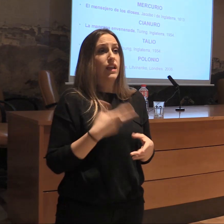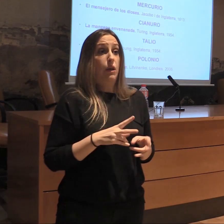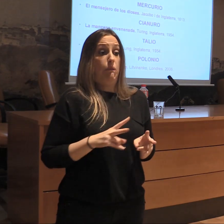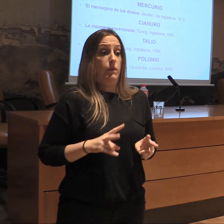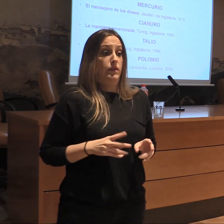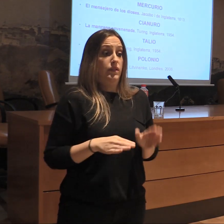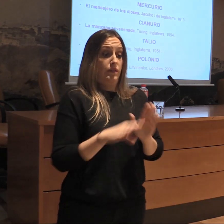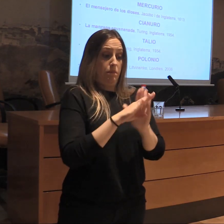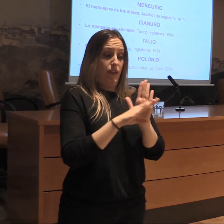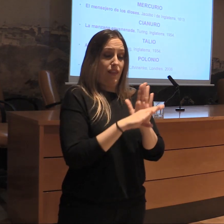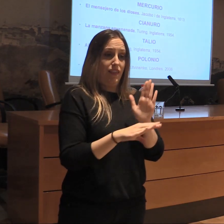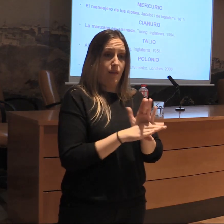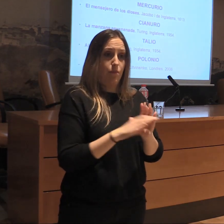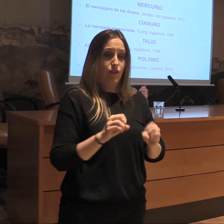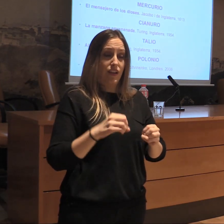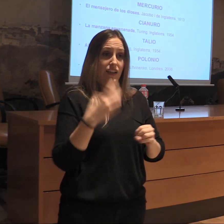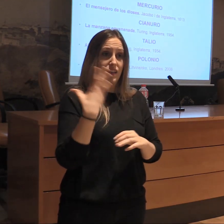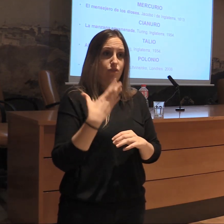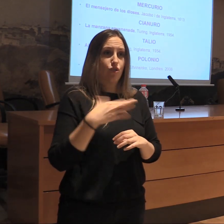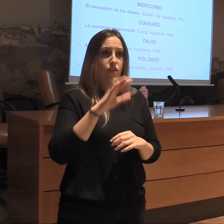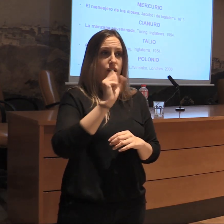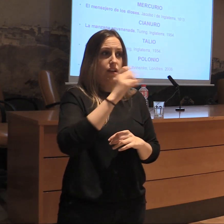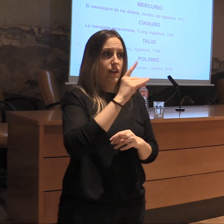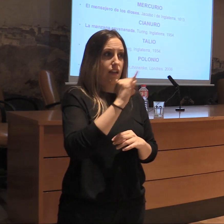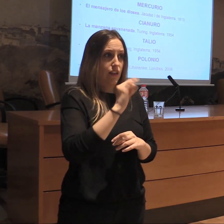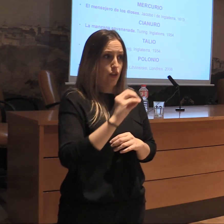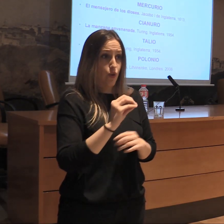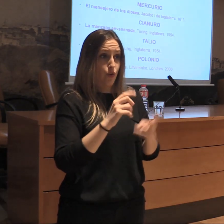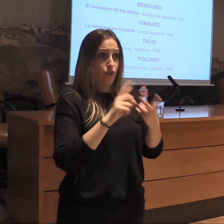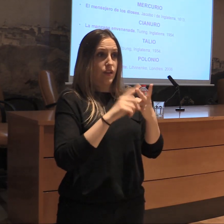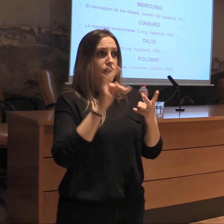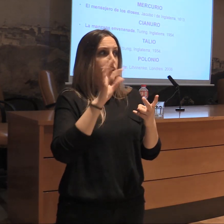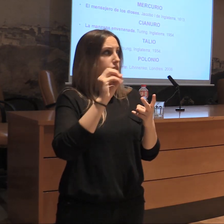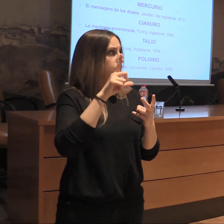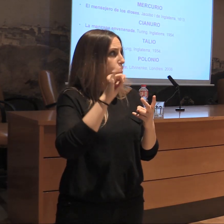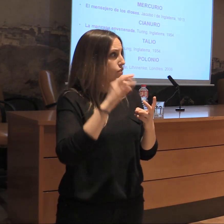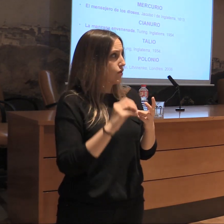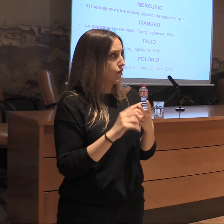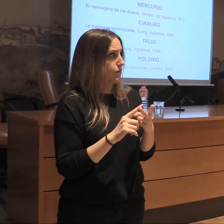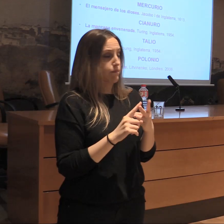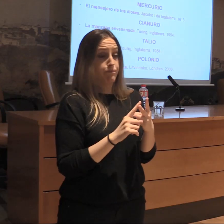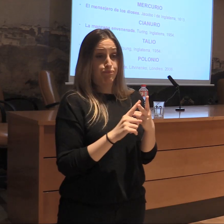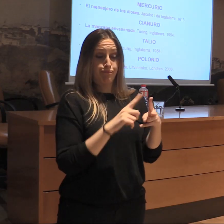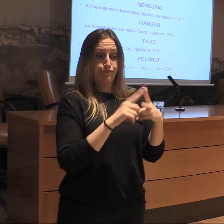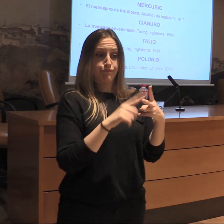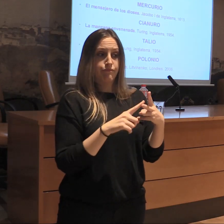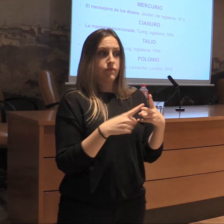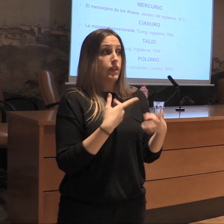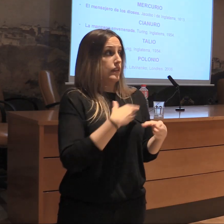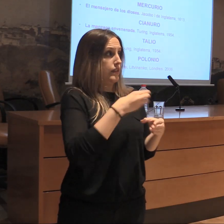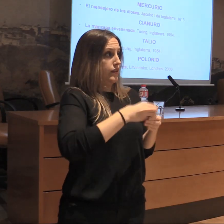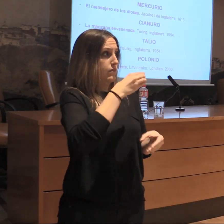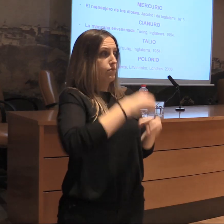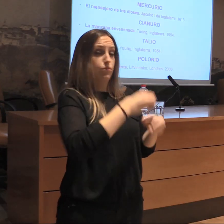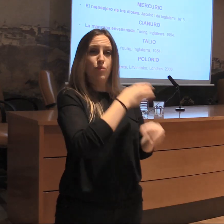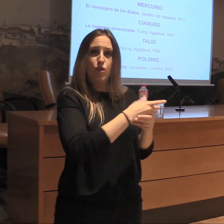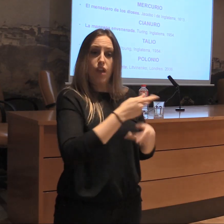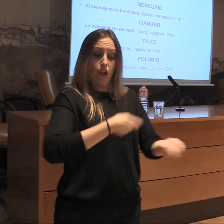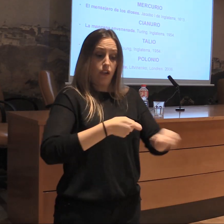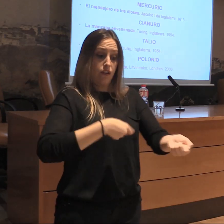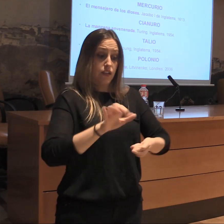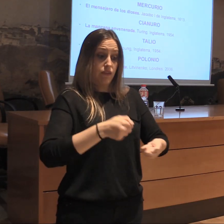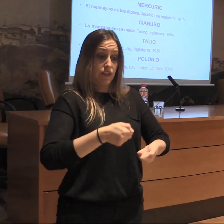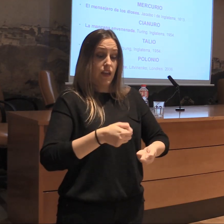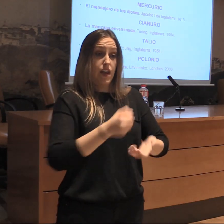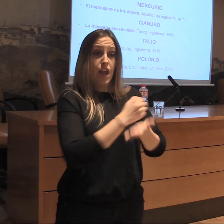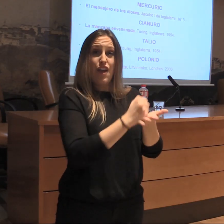activos son radio y torio, son dos elementos radioactivos y botes como estos fueron vendidos en las